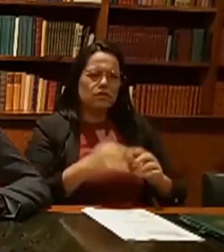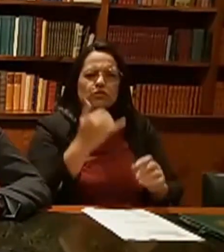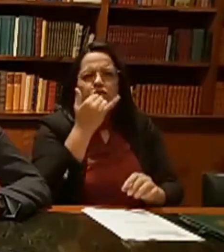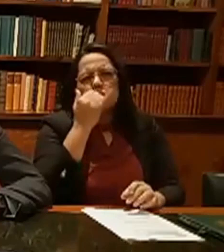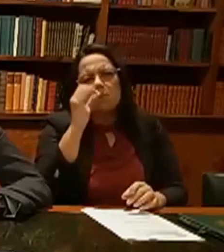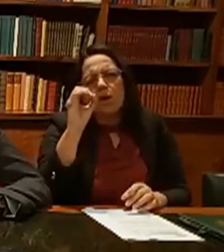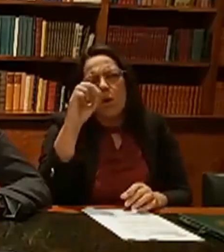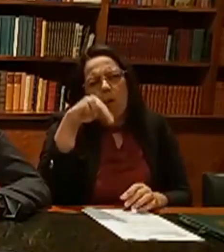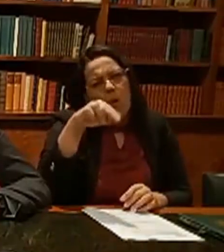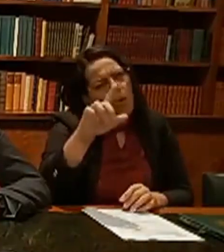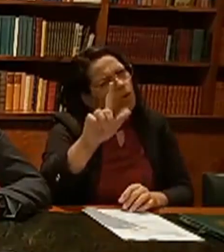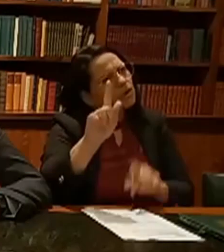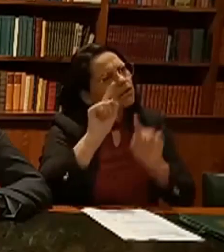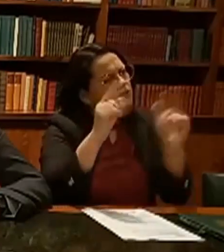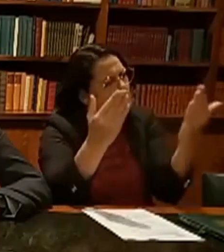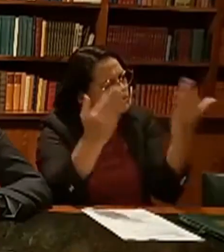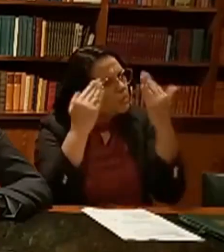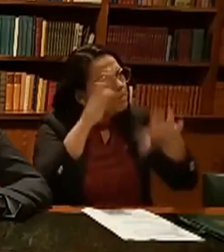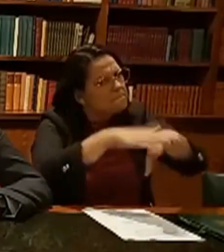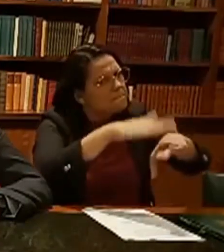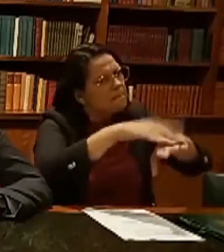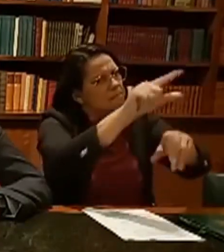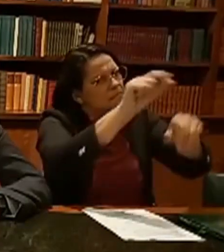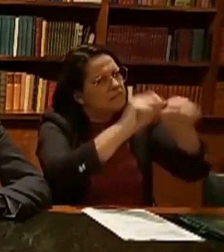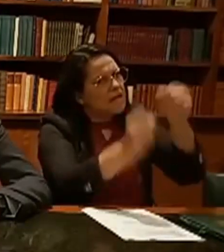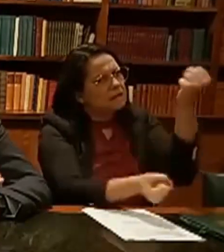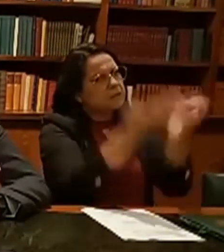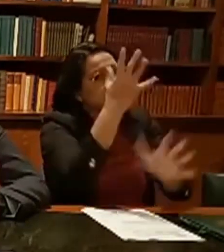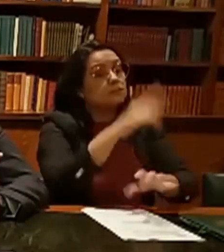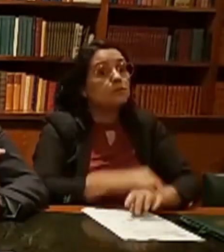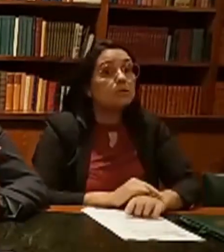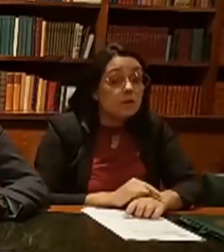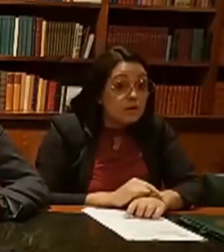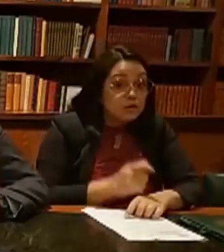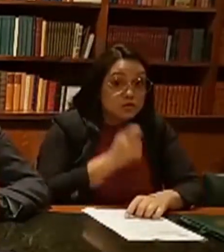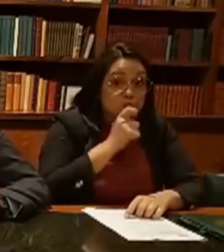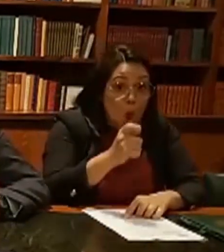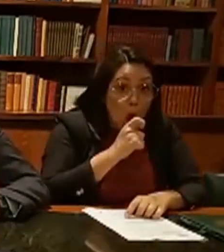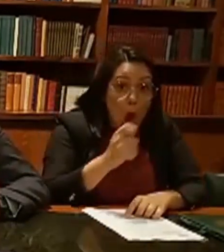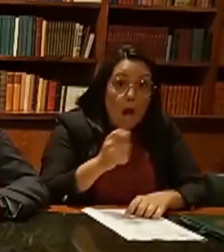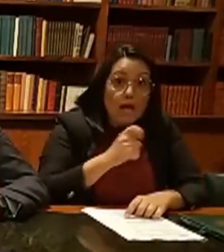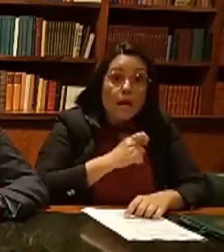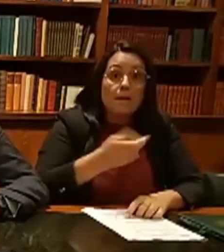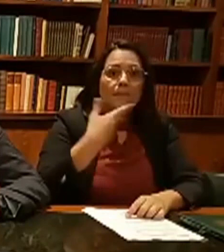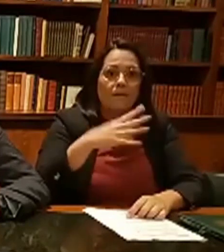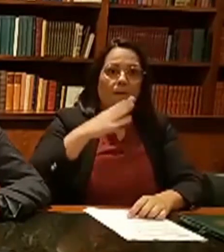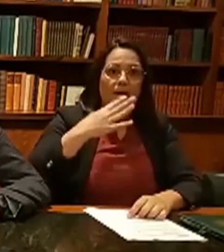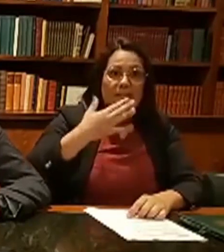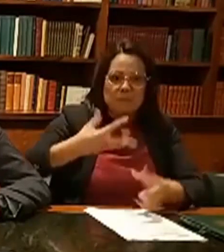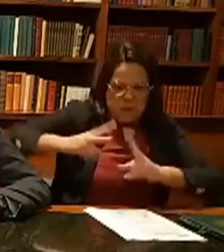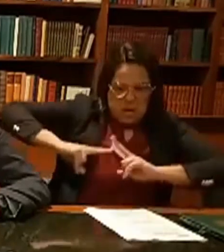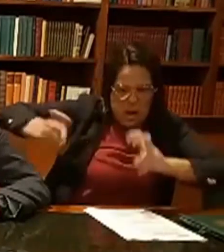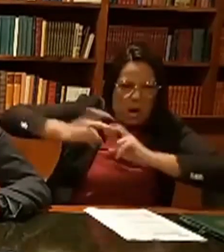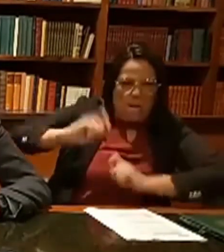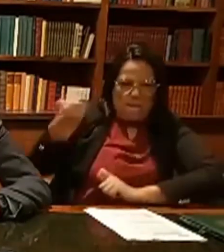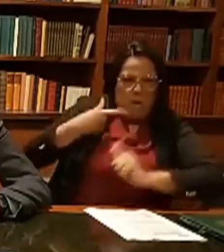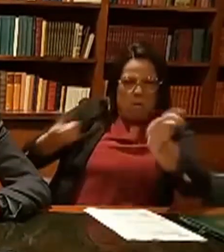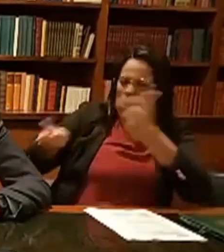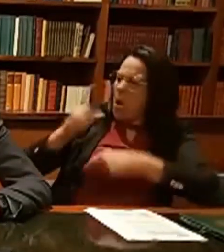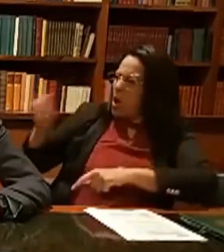pronto a imprensa três quatro dias com medo meu filho do brasil e